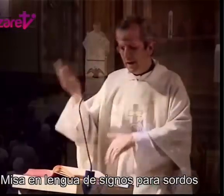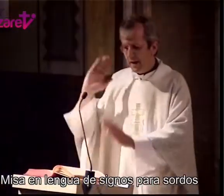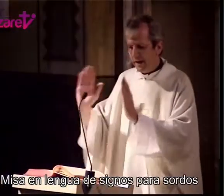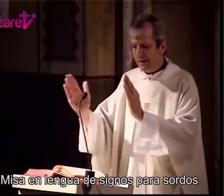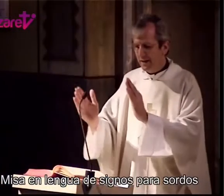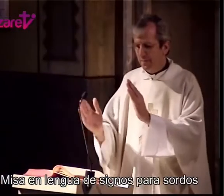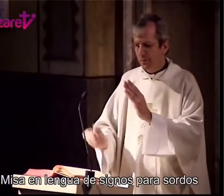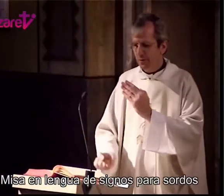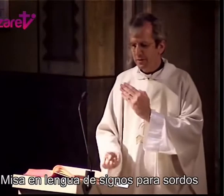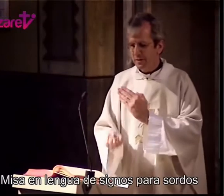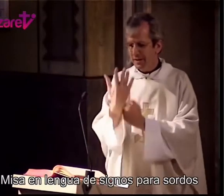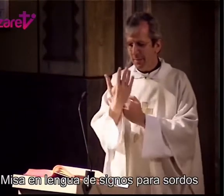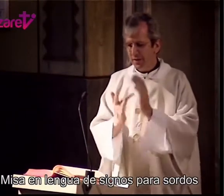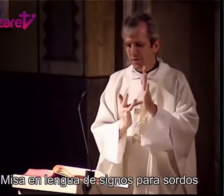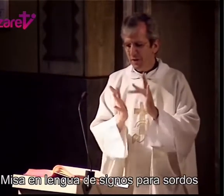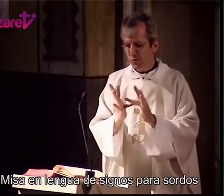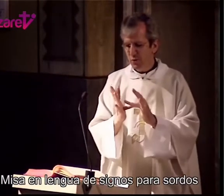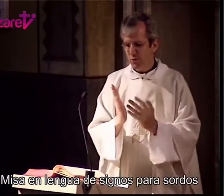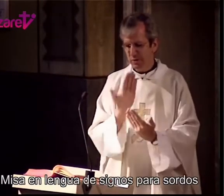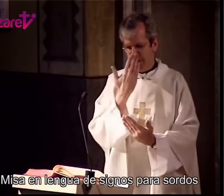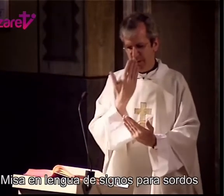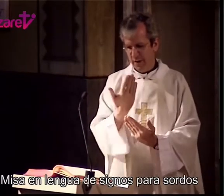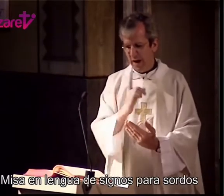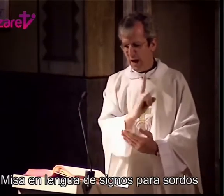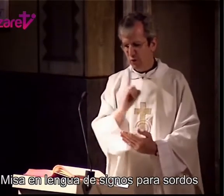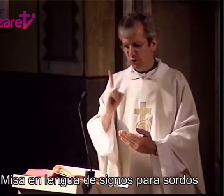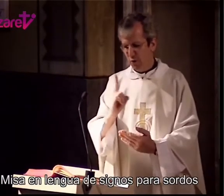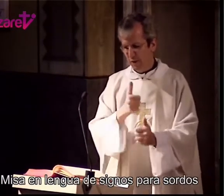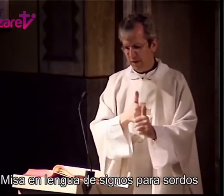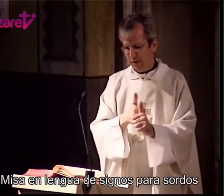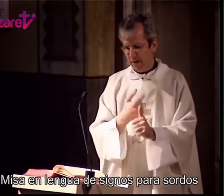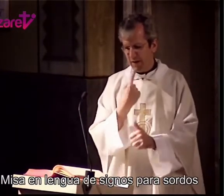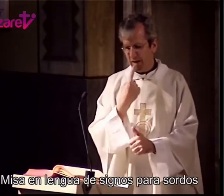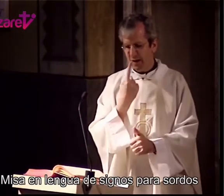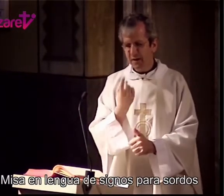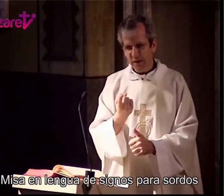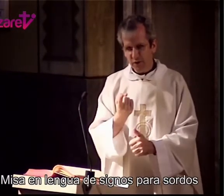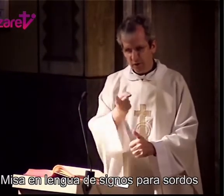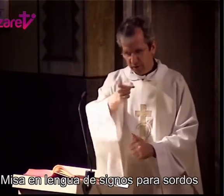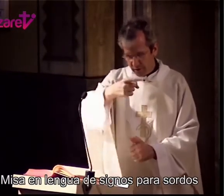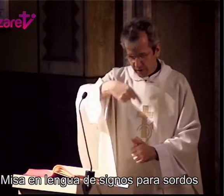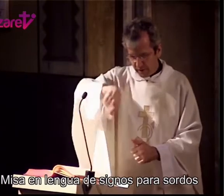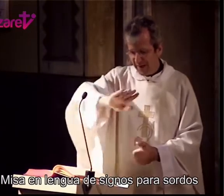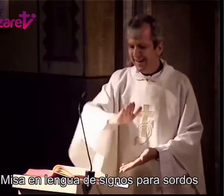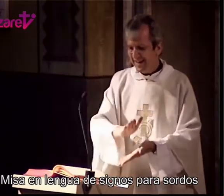En aquel tiempo se apareció Jesús a los 11 y les dijo: